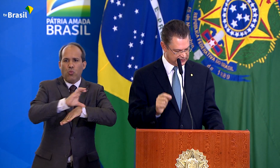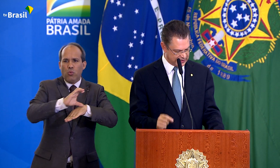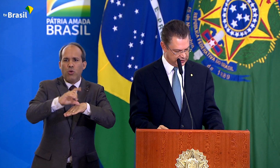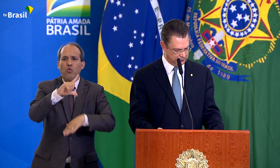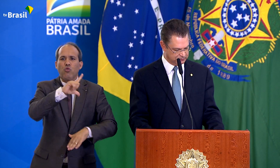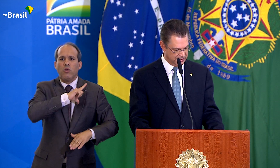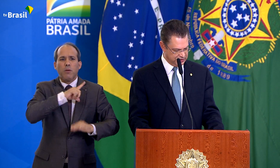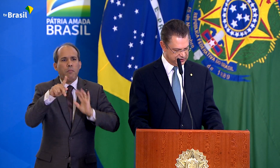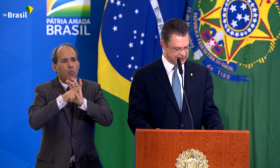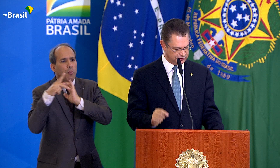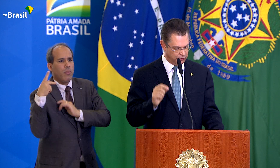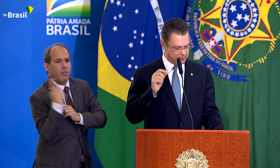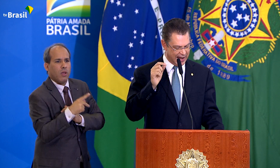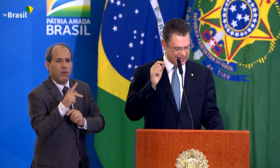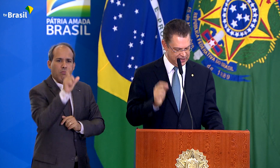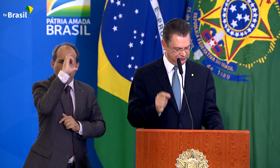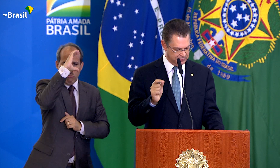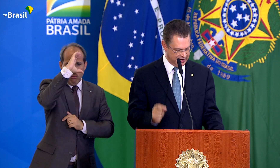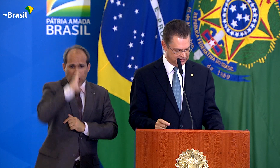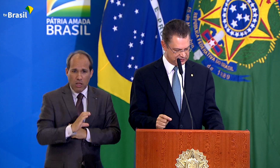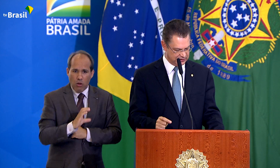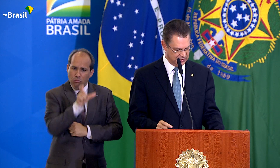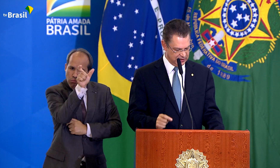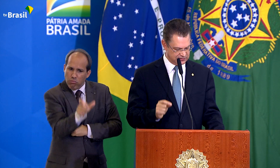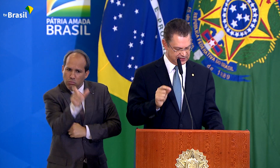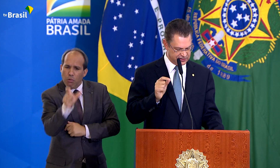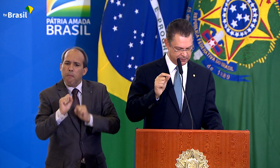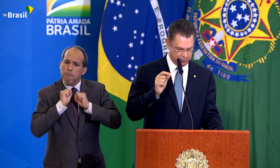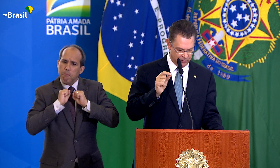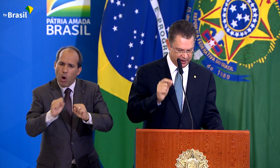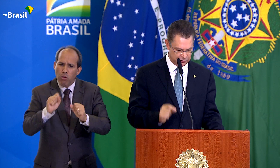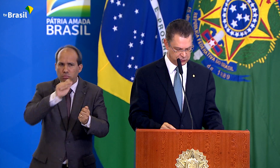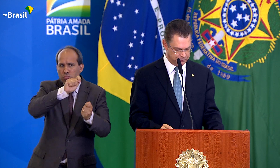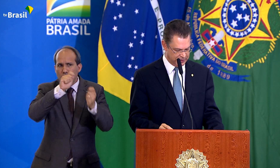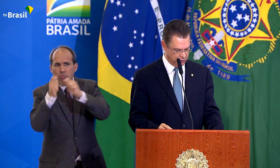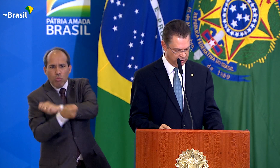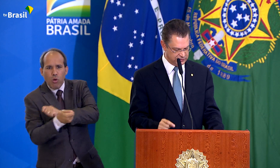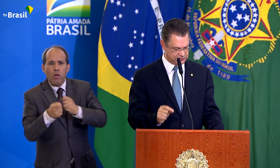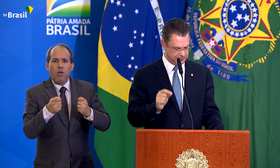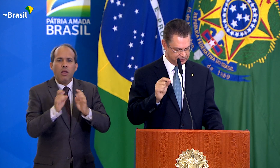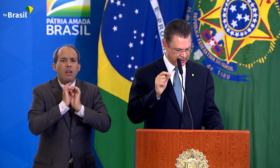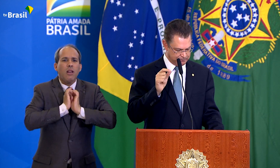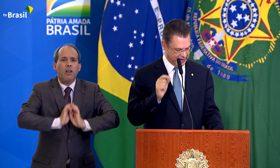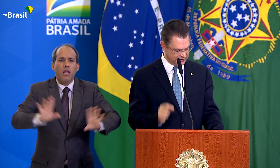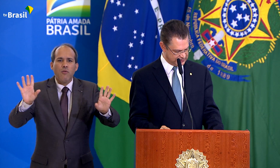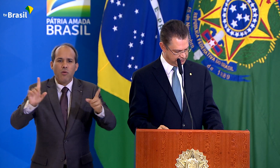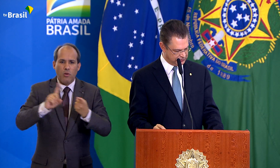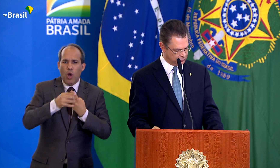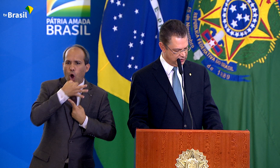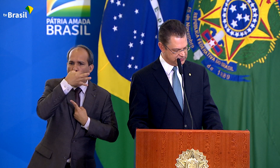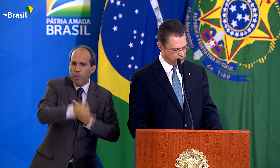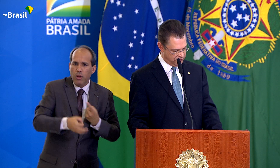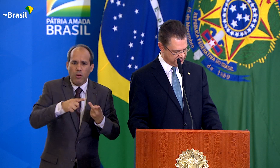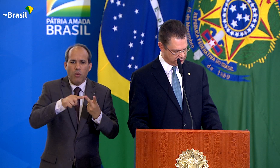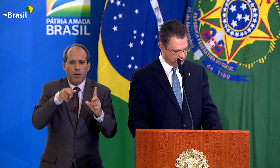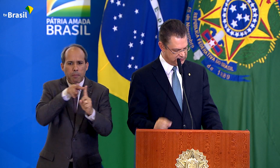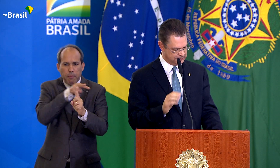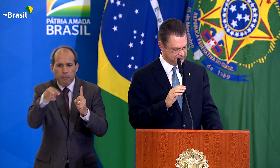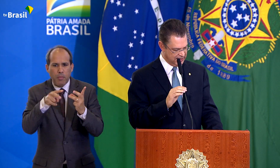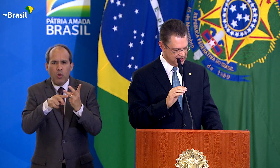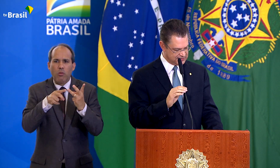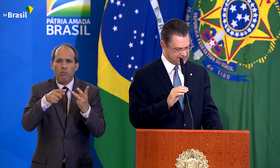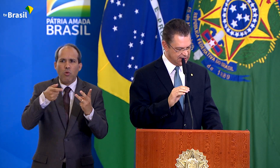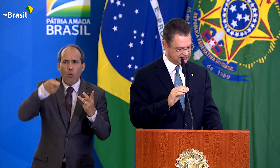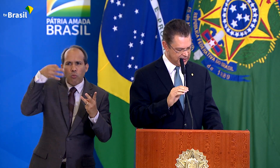garantia do cidadão de transformar livremente seja por meio de opiniões percepções e